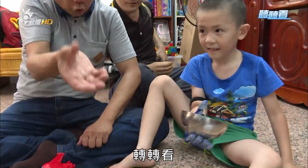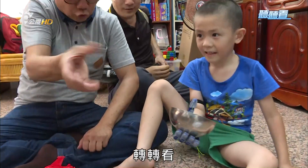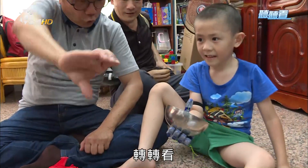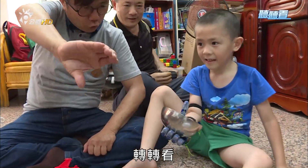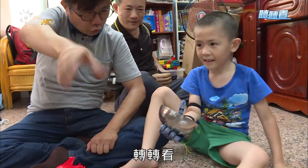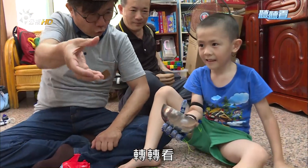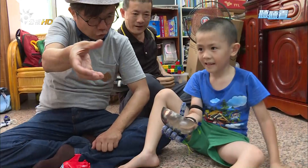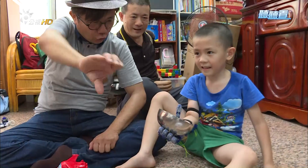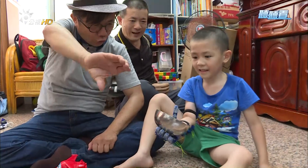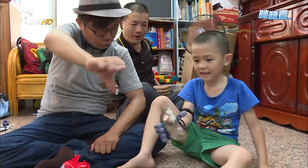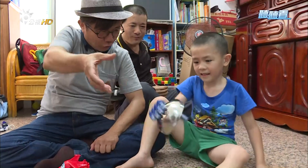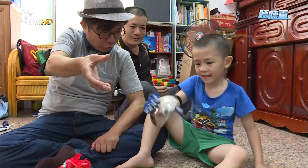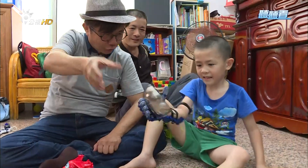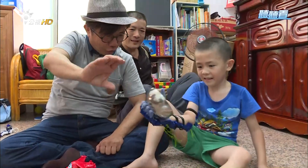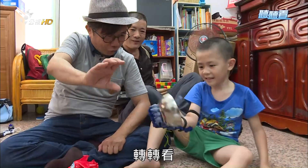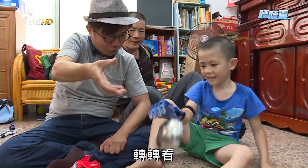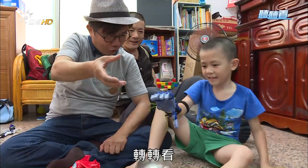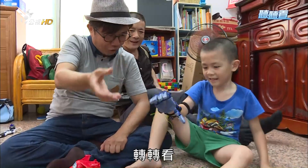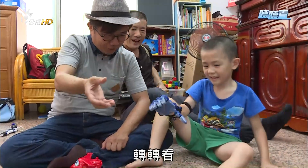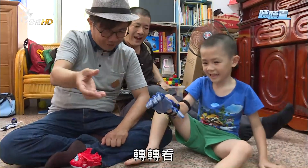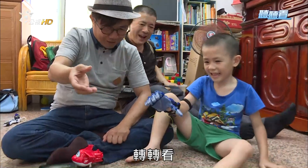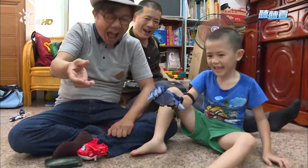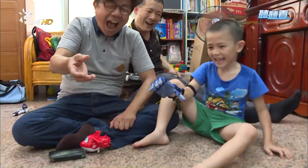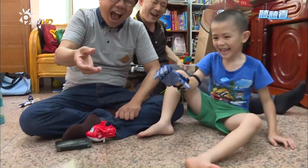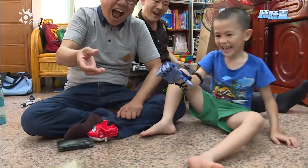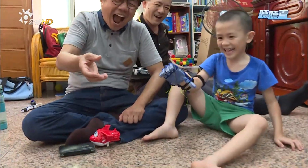圆看啊，圆圆看。啊，